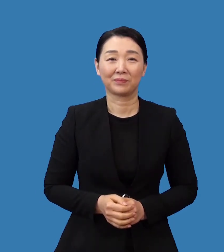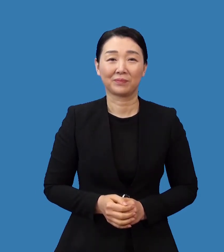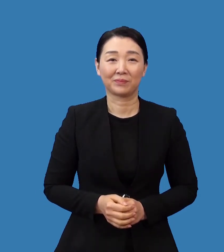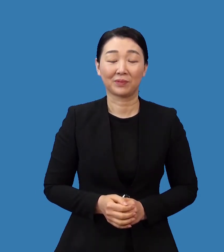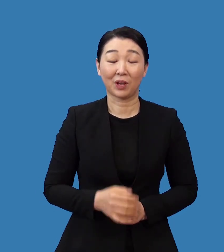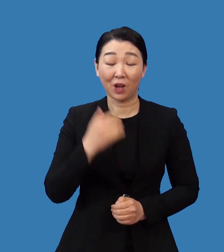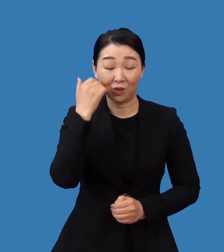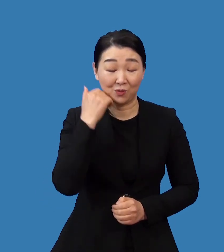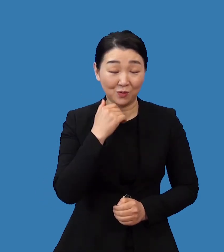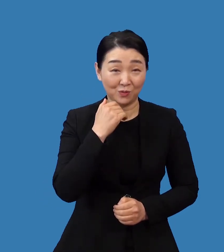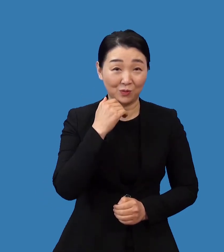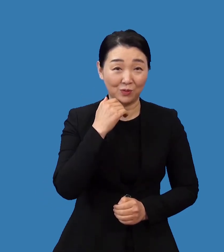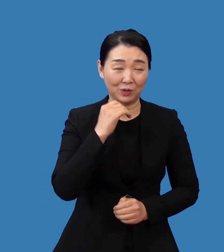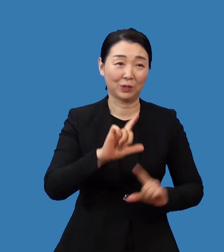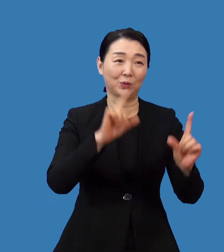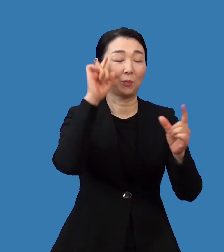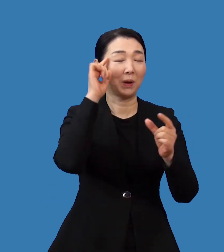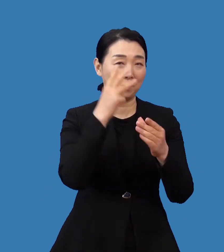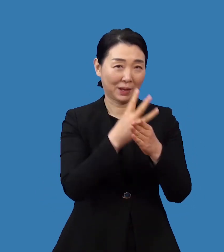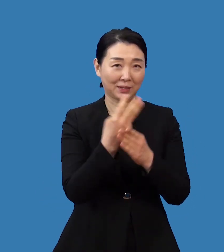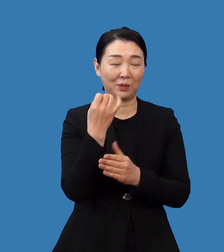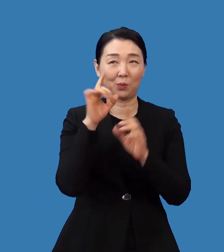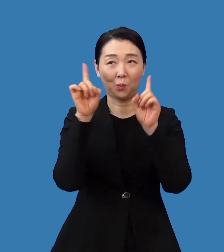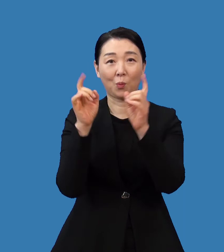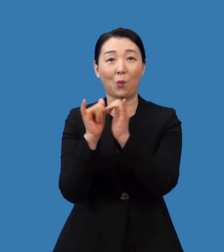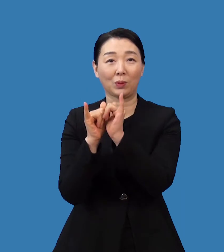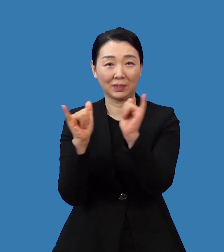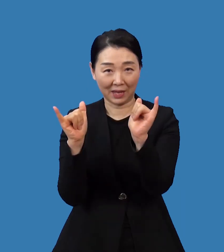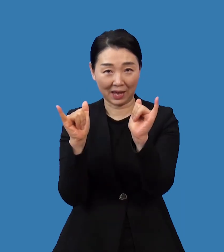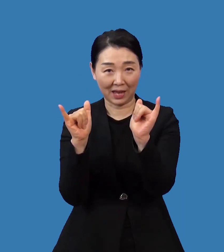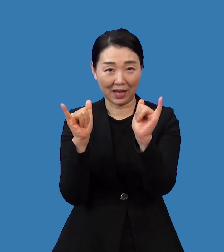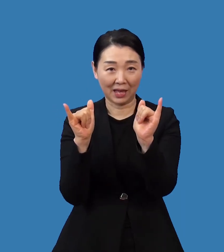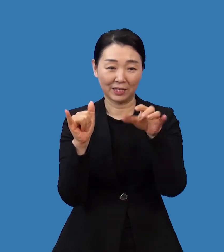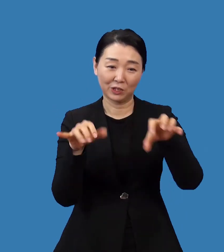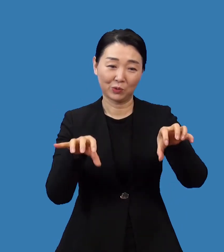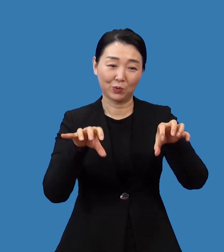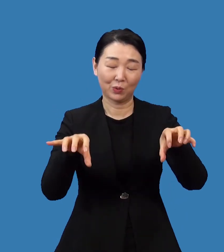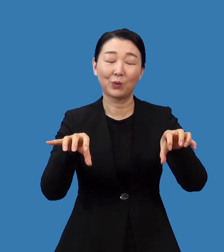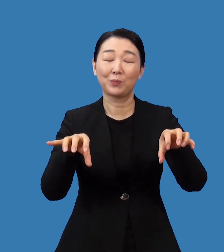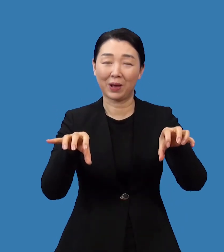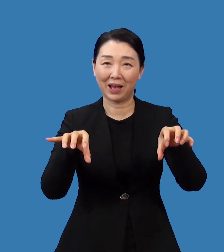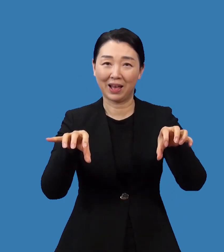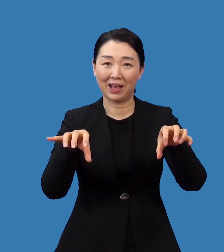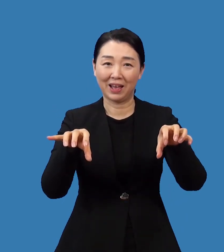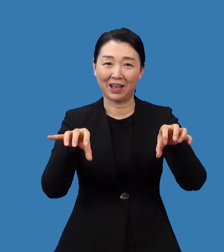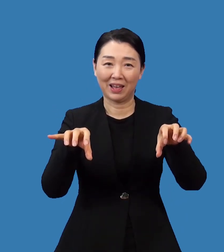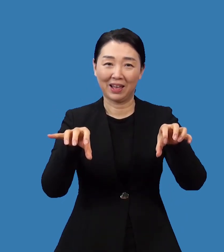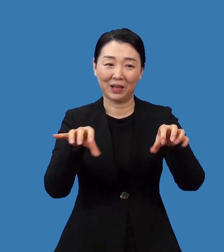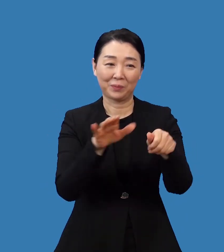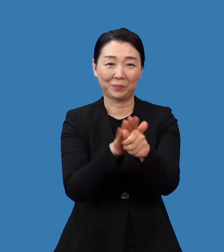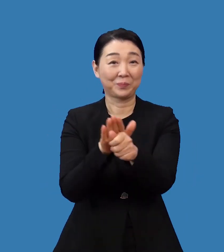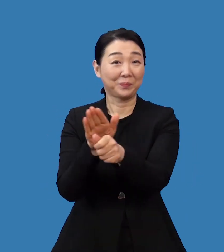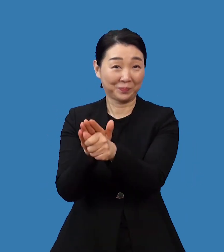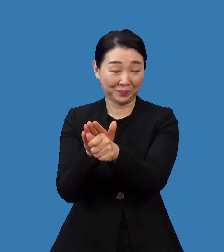동방 박사들과 목자들, 아마도 이 두 그룹이 대표적인 조연이라고 할 수가 있을